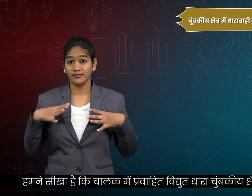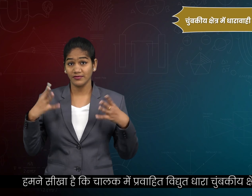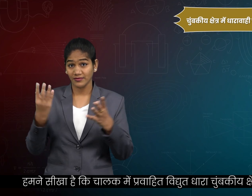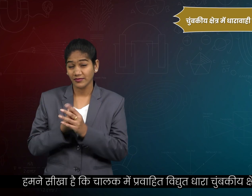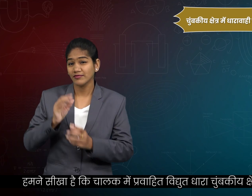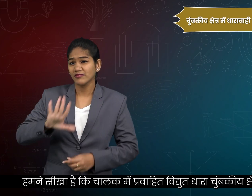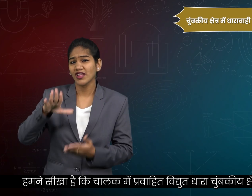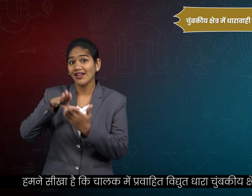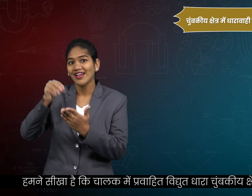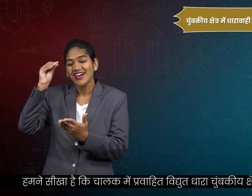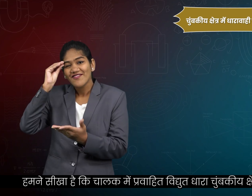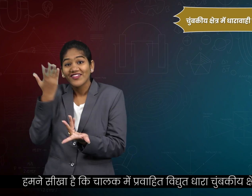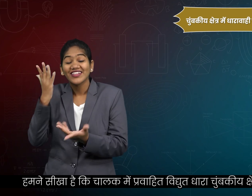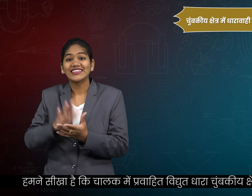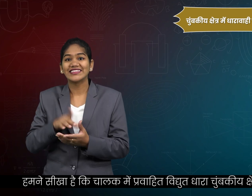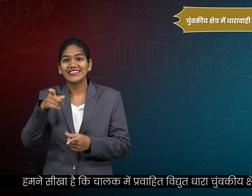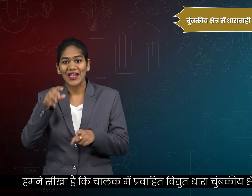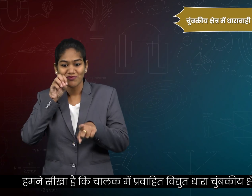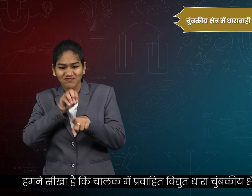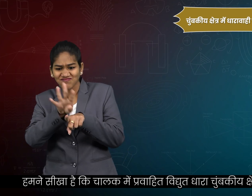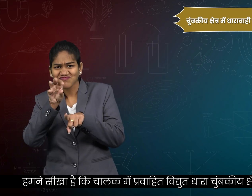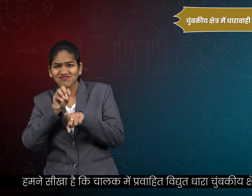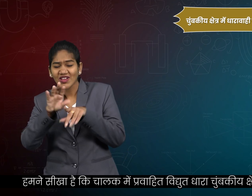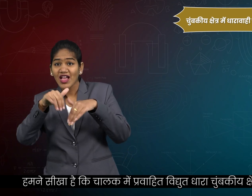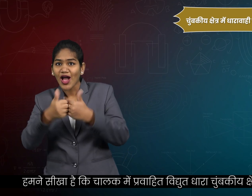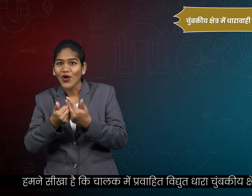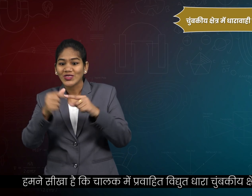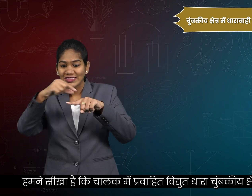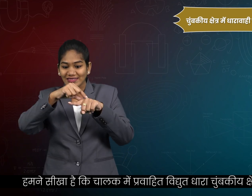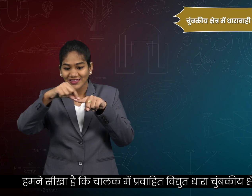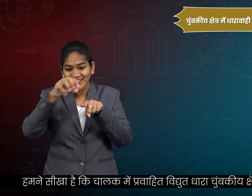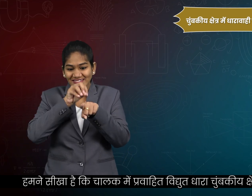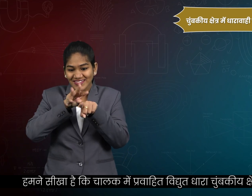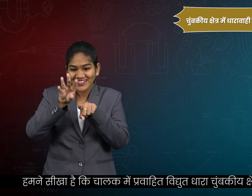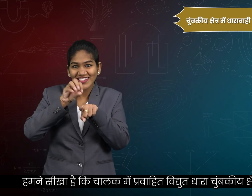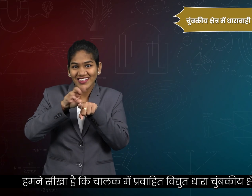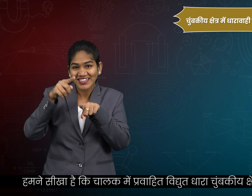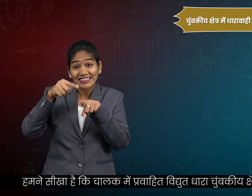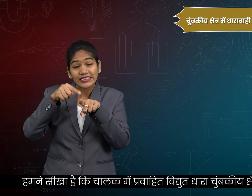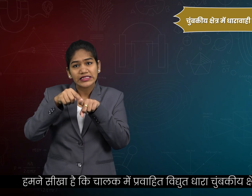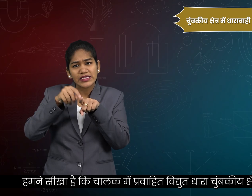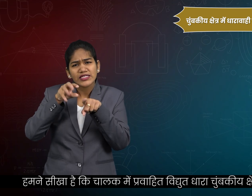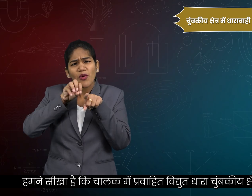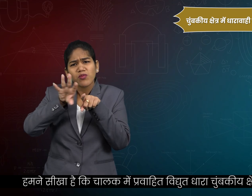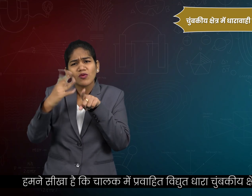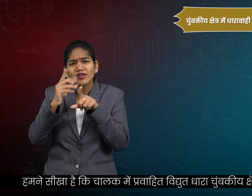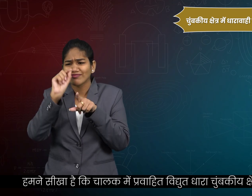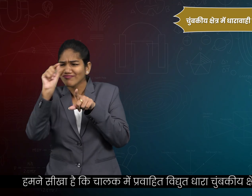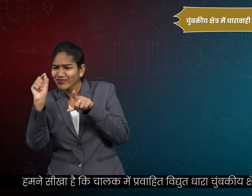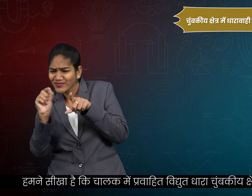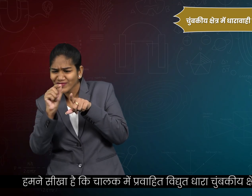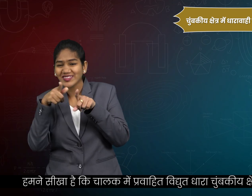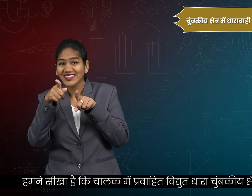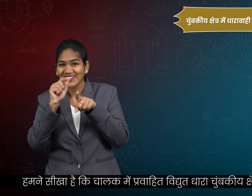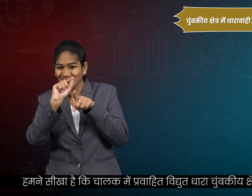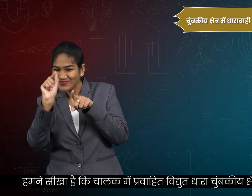हमने सीखा है कि चालक में प्रवाहित विद्युत धारा चुंबकीय क्षेत्र उत्पन्न करती